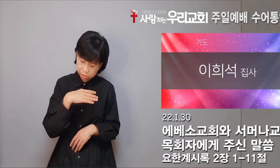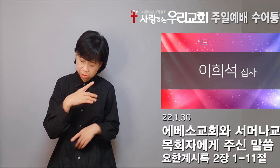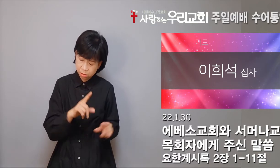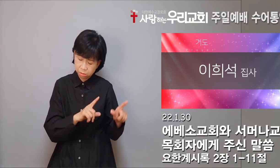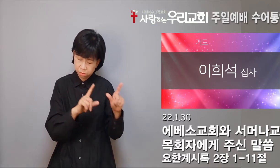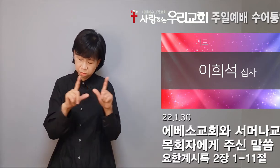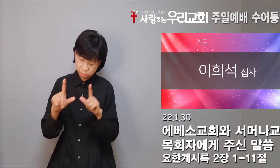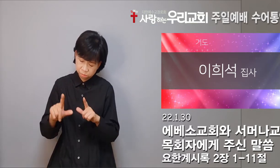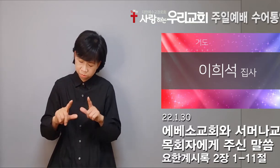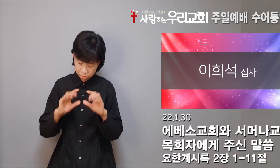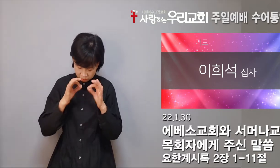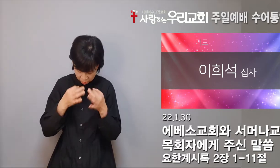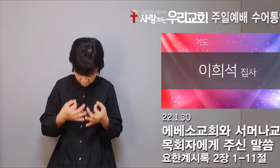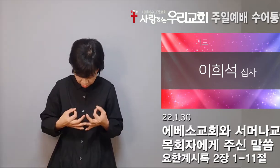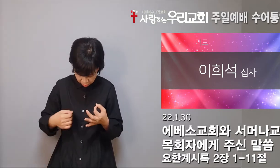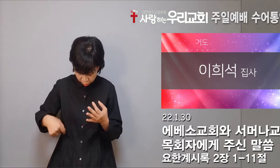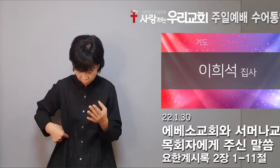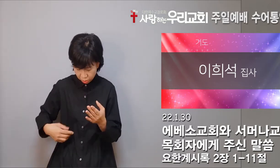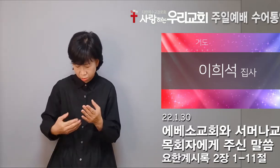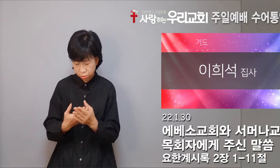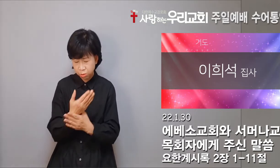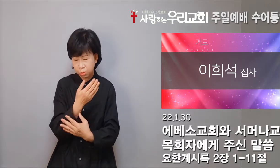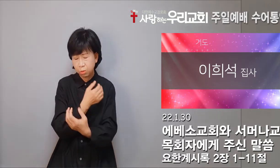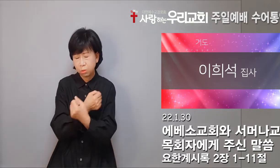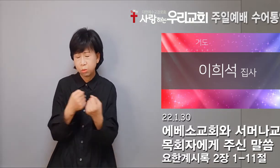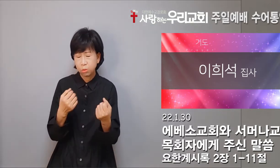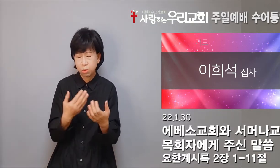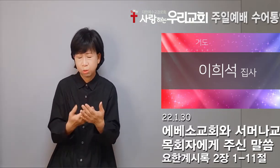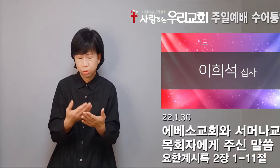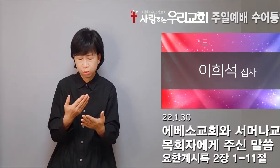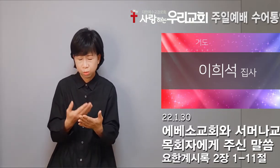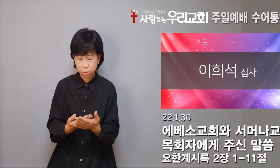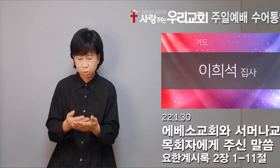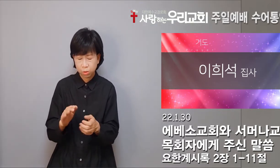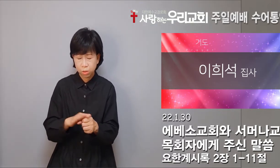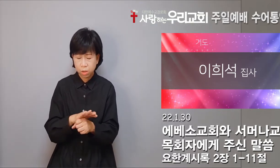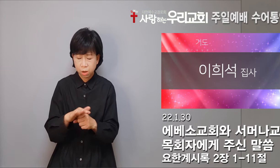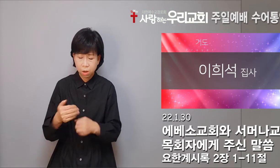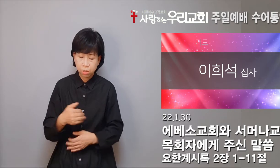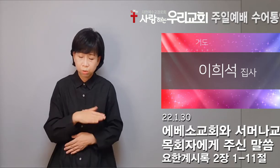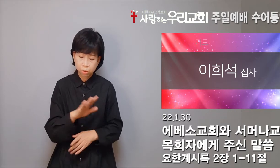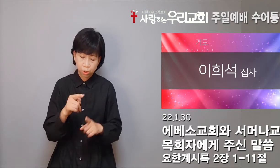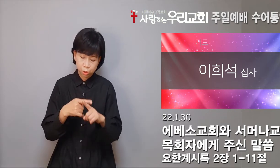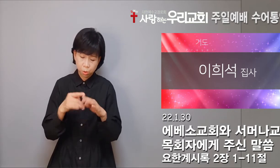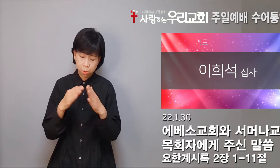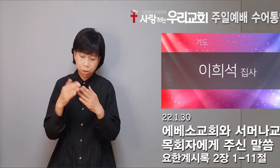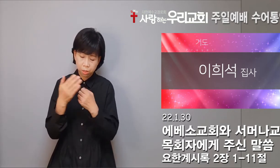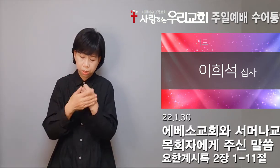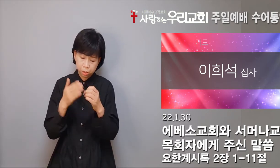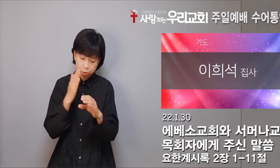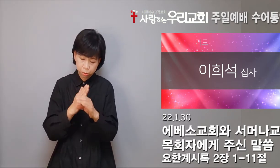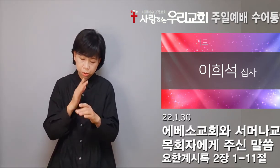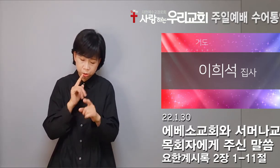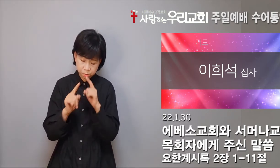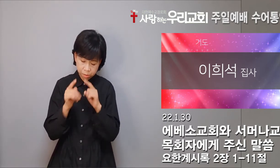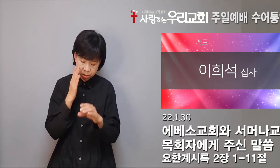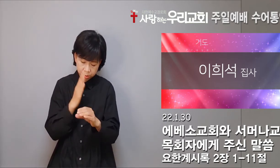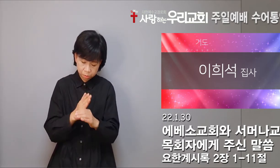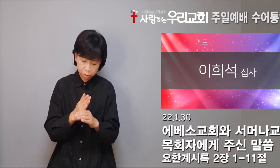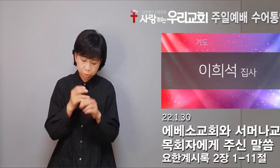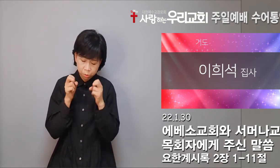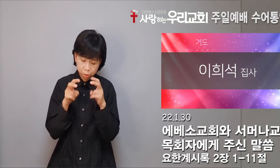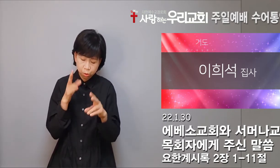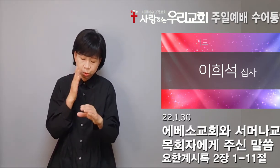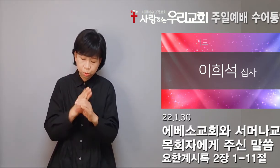회개하오니 용서하여 주시옵소서. 사랑하는 우리 교회가 은혜 중심, 말씀 중심, 선교 중심의